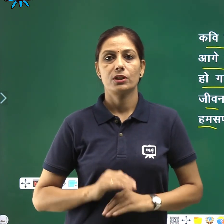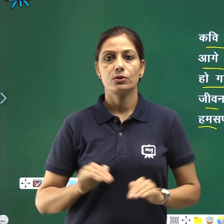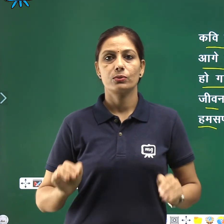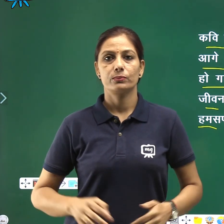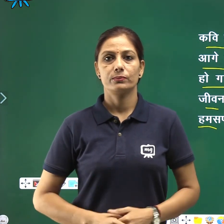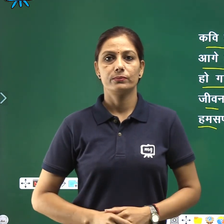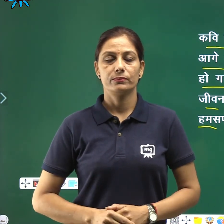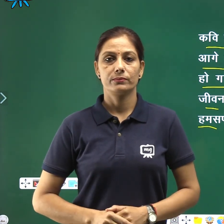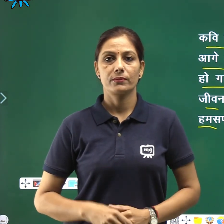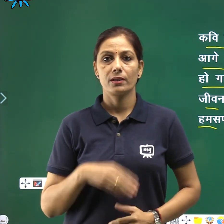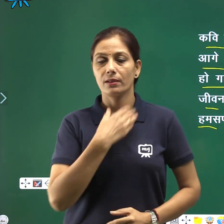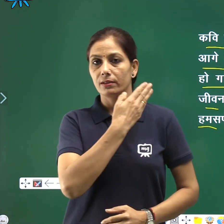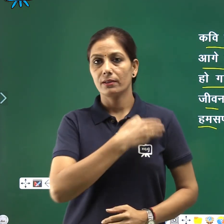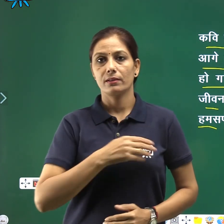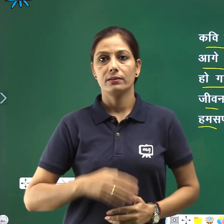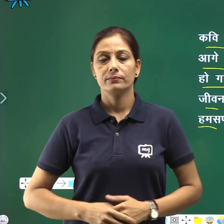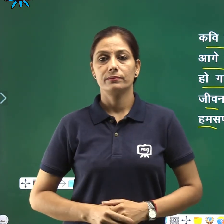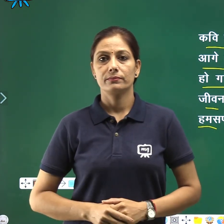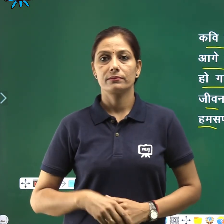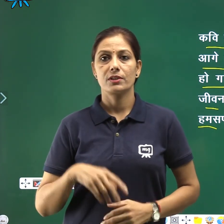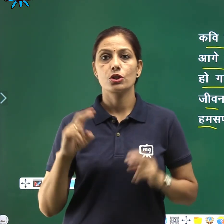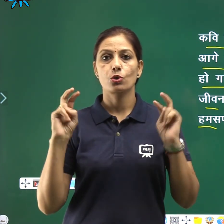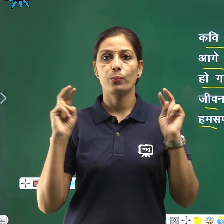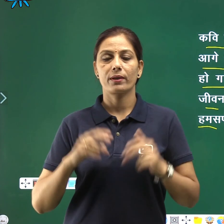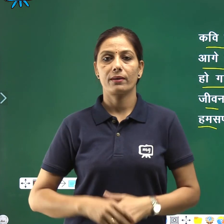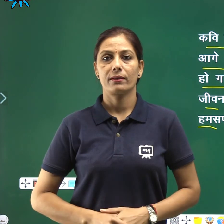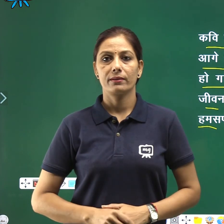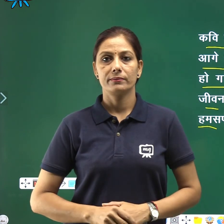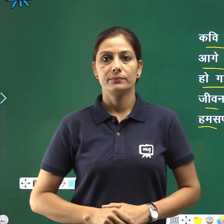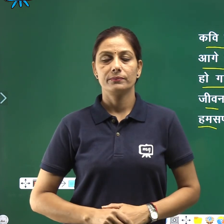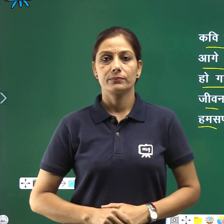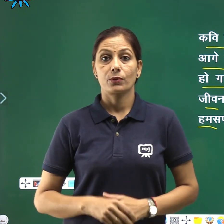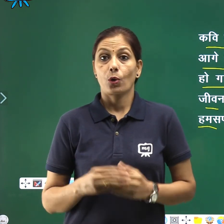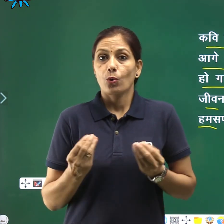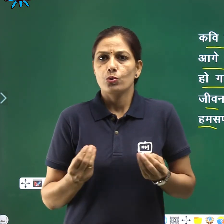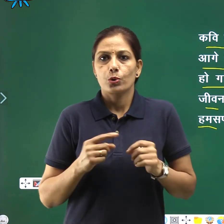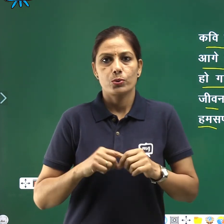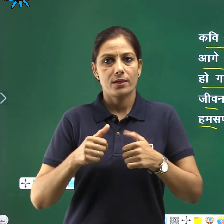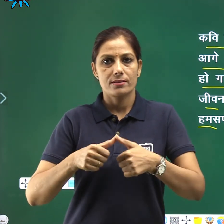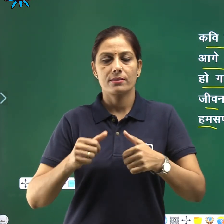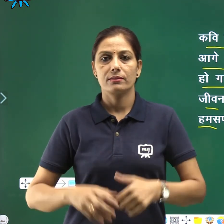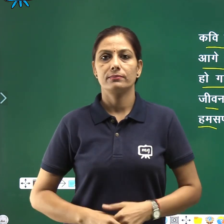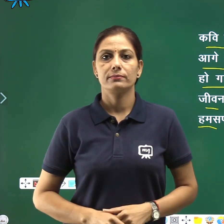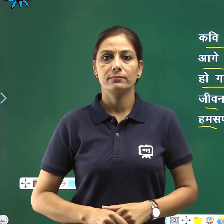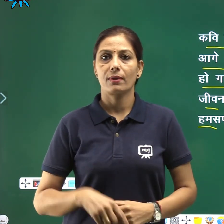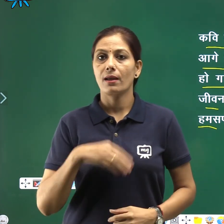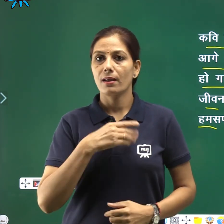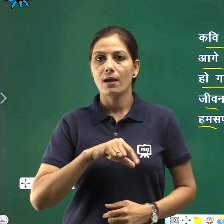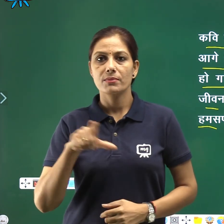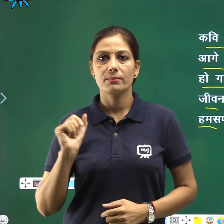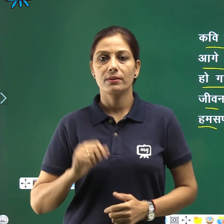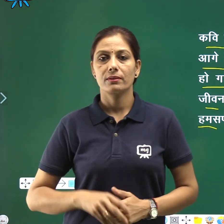बच्चों, ये थे इस अध्याय के कुछ प्रश्नोत्तर। इन्हें